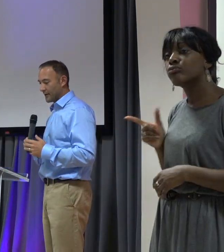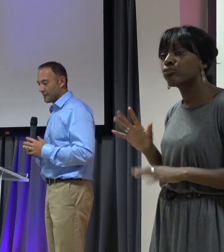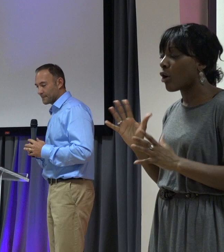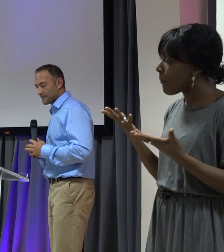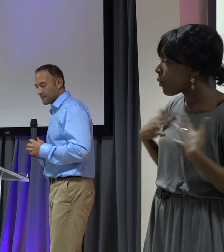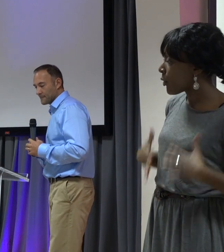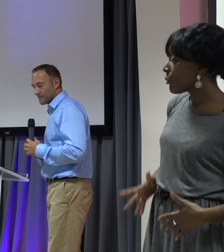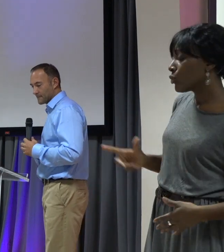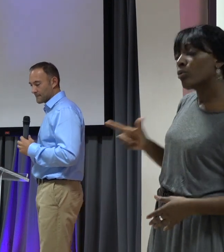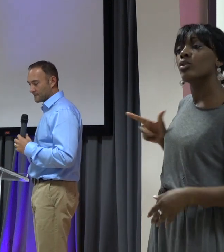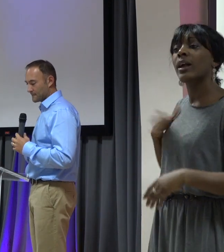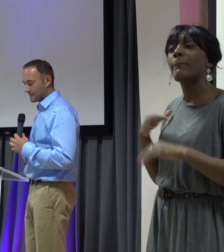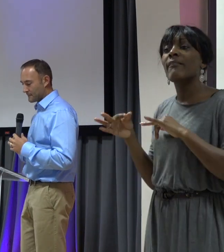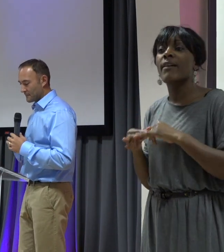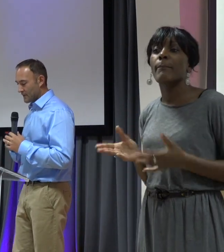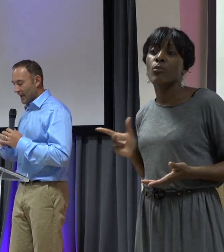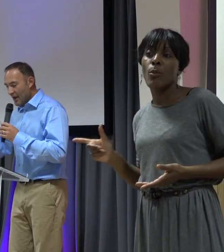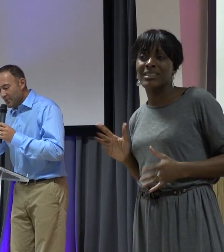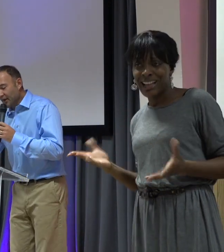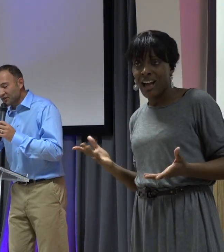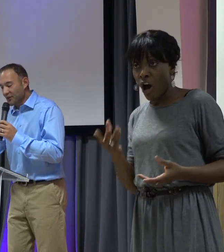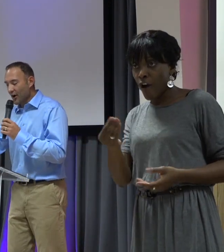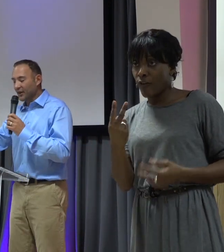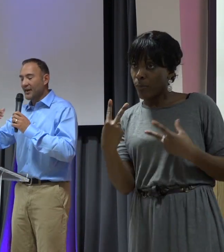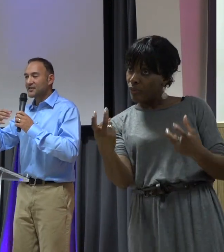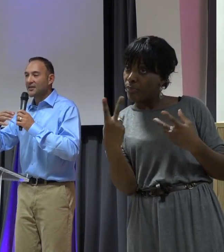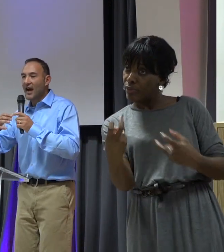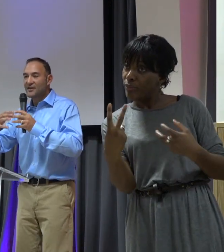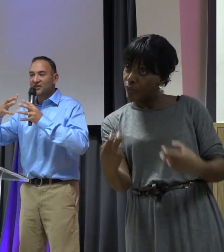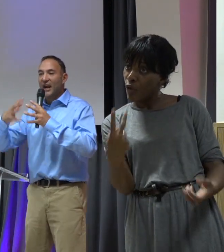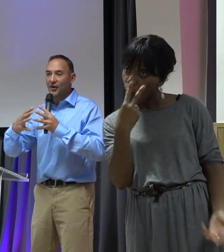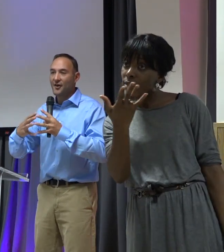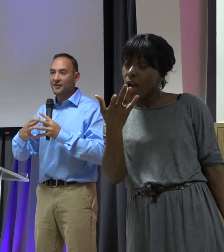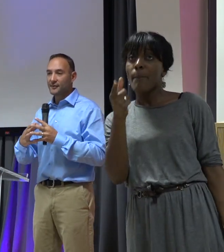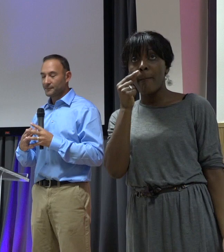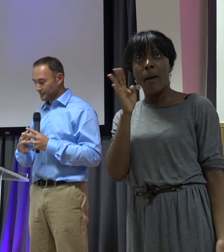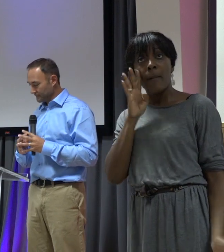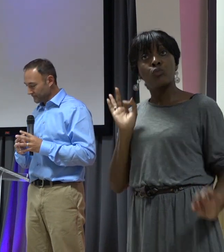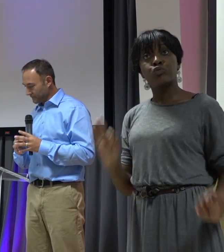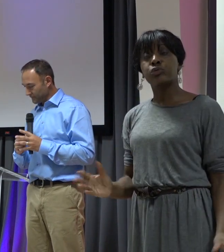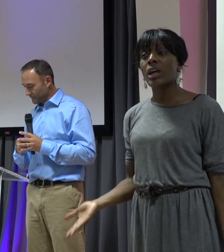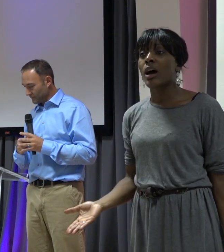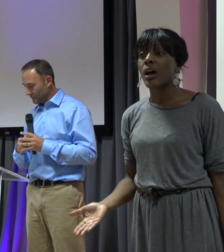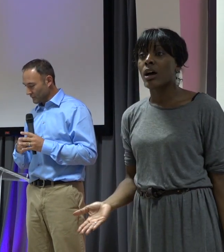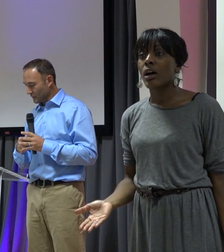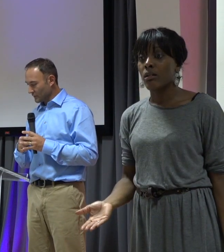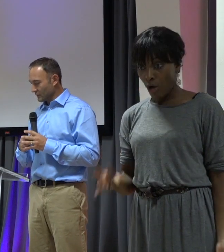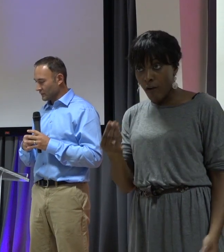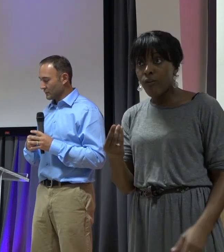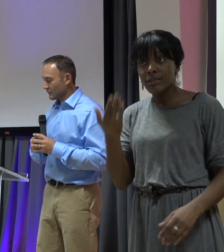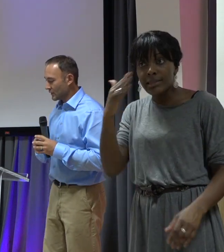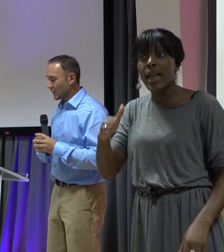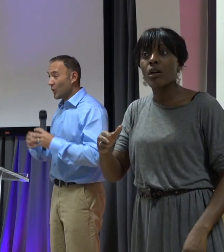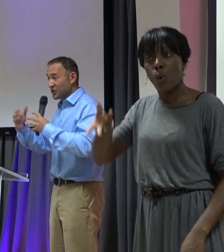comporte l'un à l'autre. And then because of that, our kids have a standard, Et à cause de cela, nos enfants ont